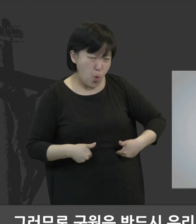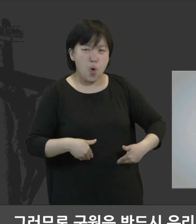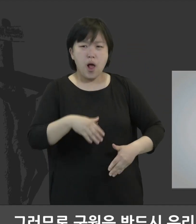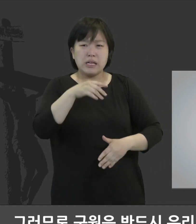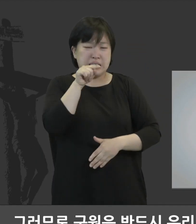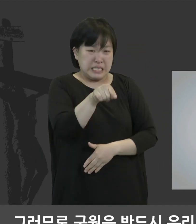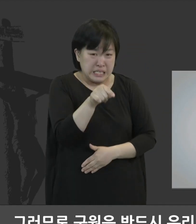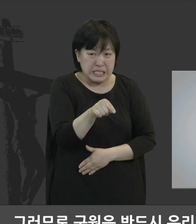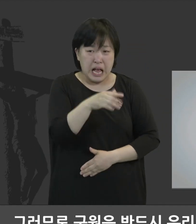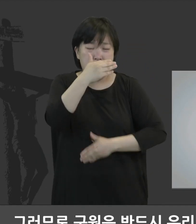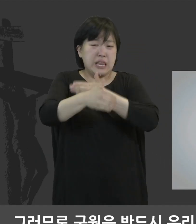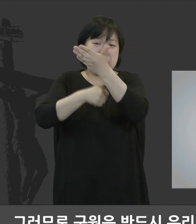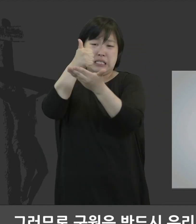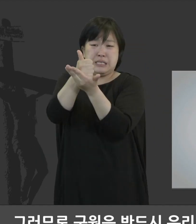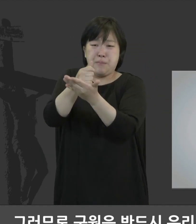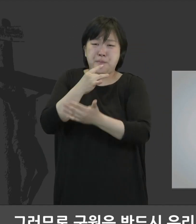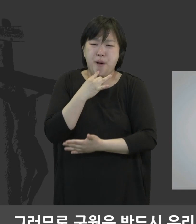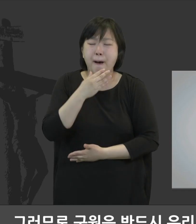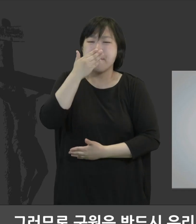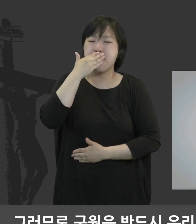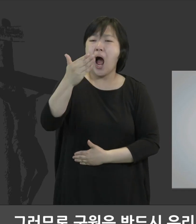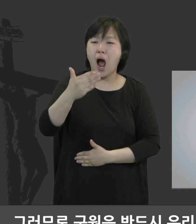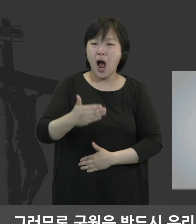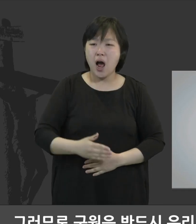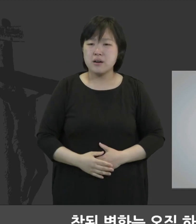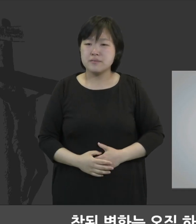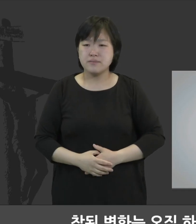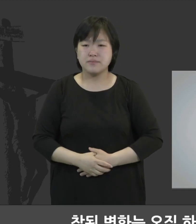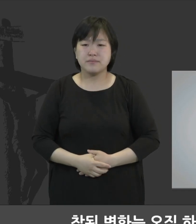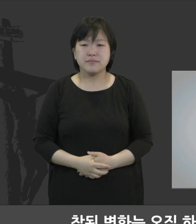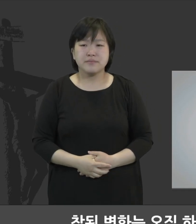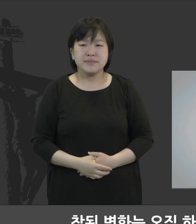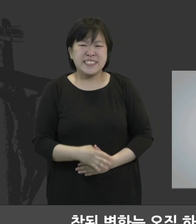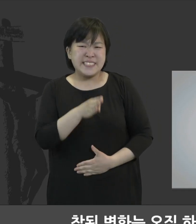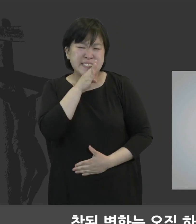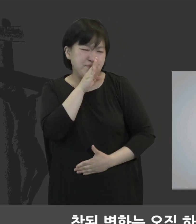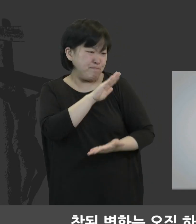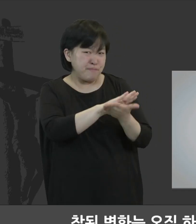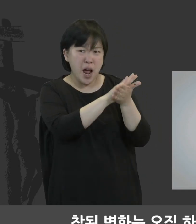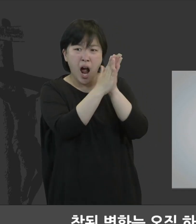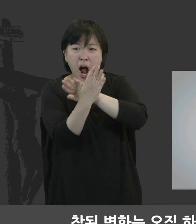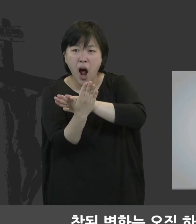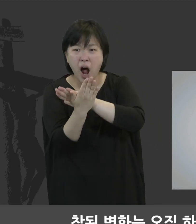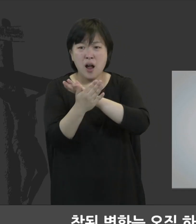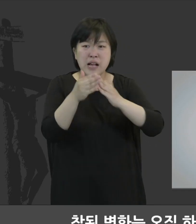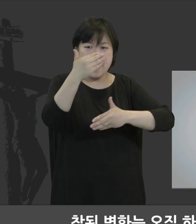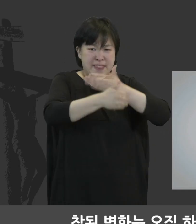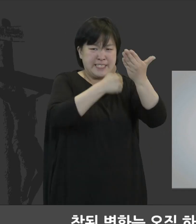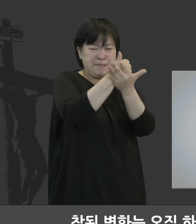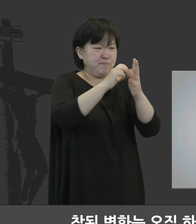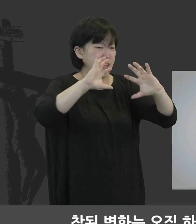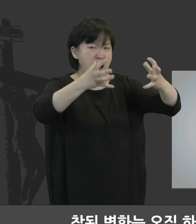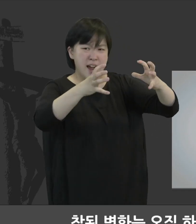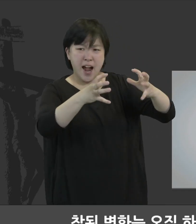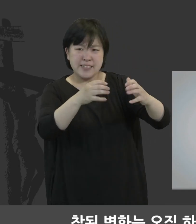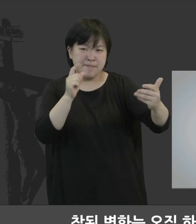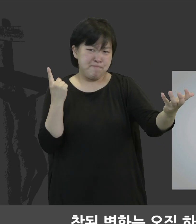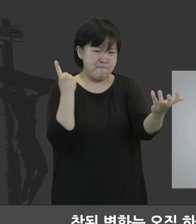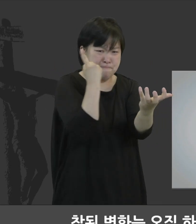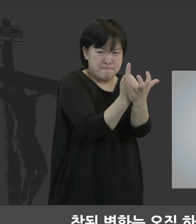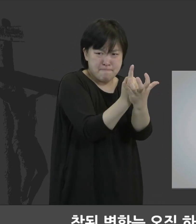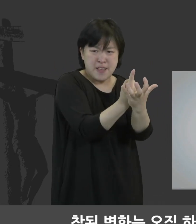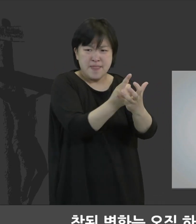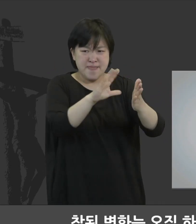하며 하나님께서 이루셔야만 합니다. 참된 변화는 오직 하나님께서 백성 가운데 거하실